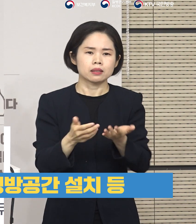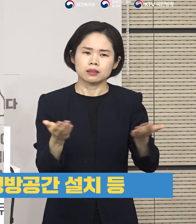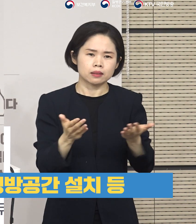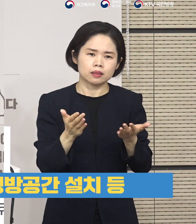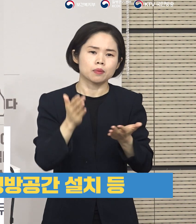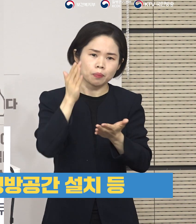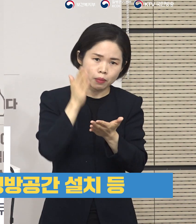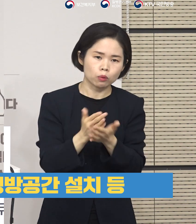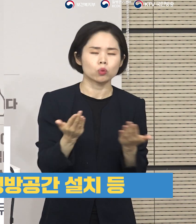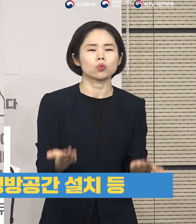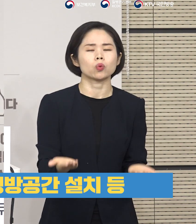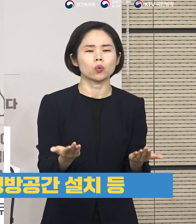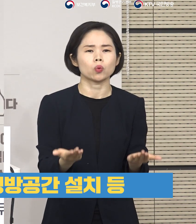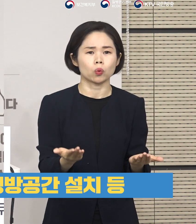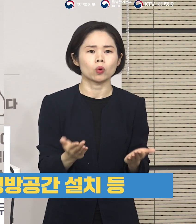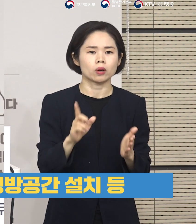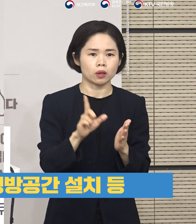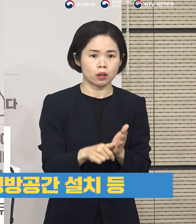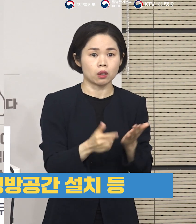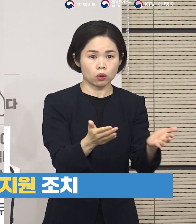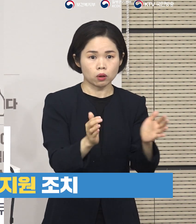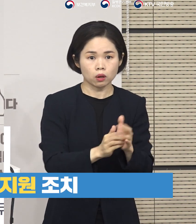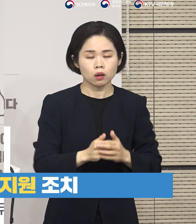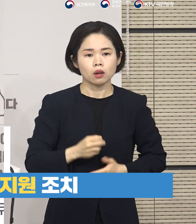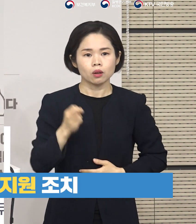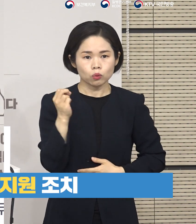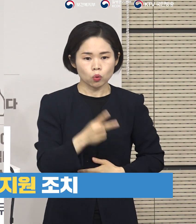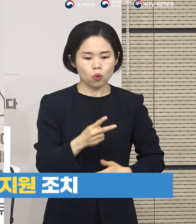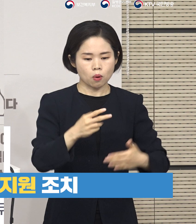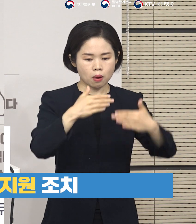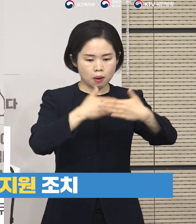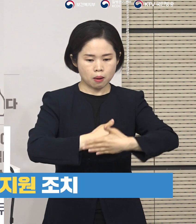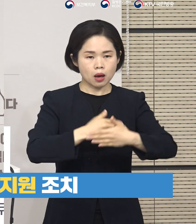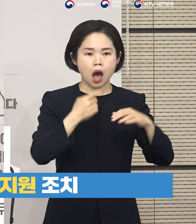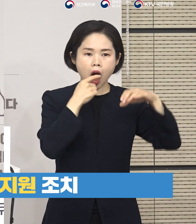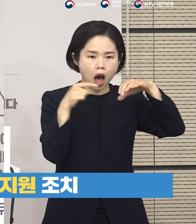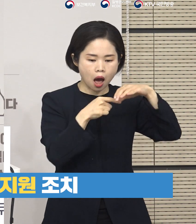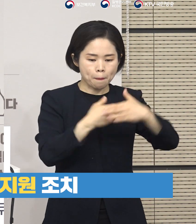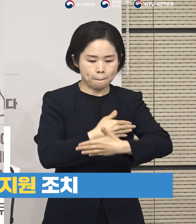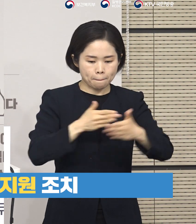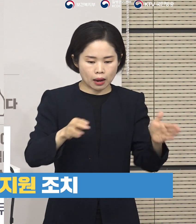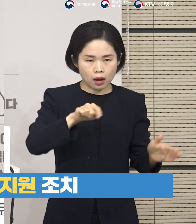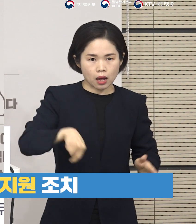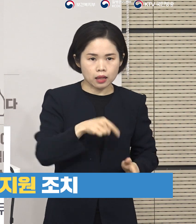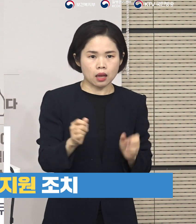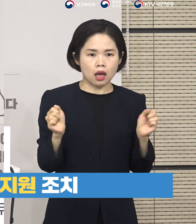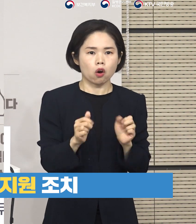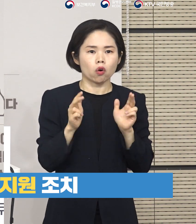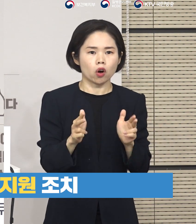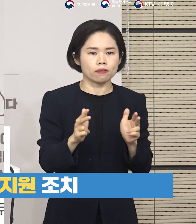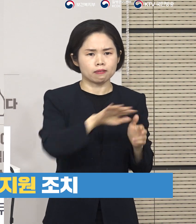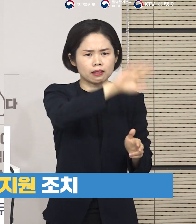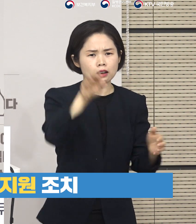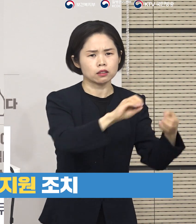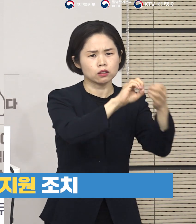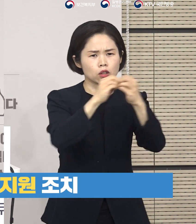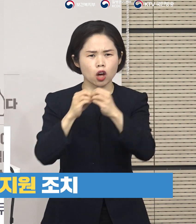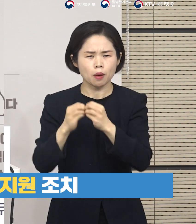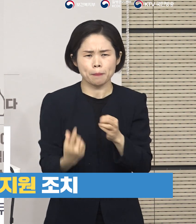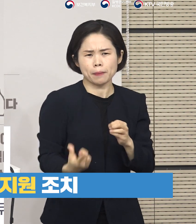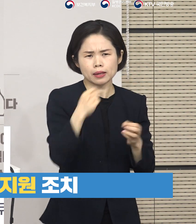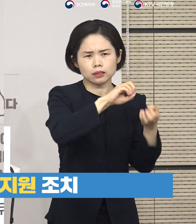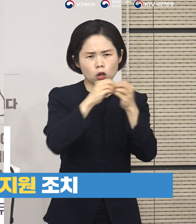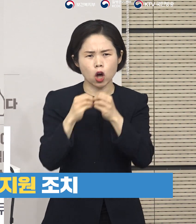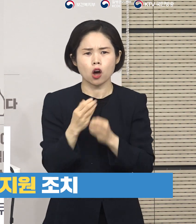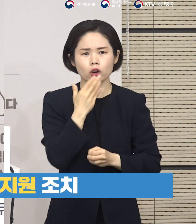축소하는 등의 내용이 포함되어 있습니다. 또한 선별진료소 에어컨 가용에 필요한 냉방비도 지원될